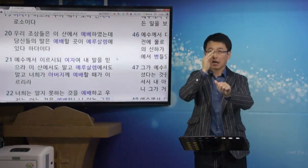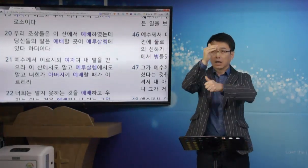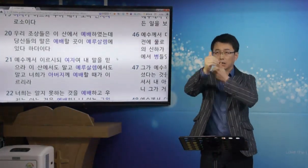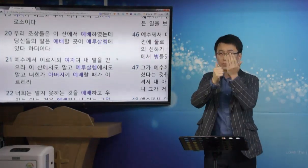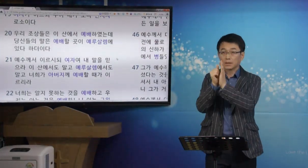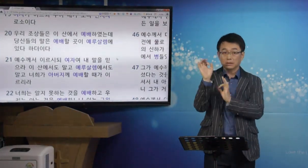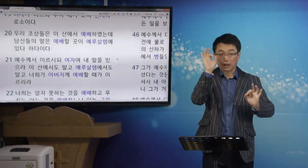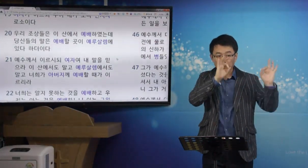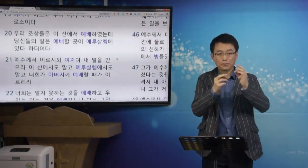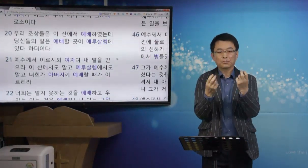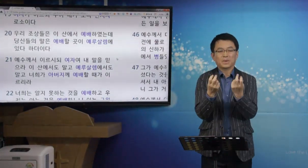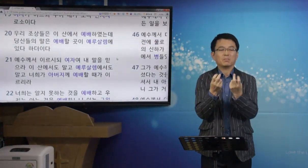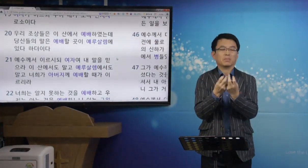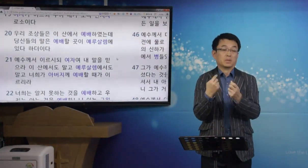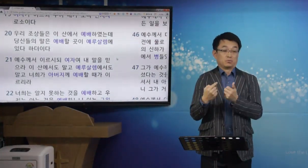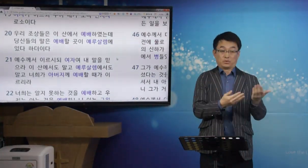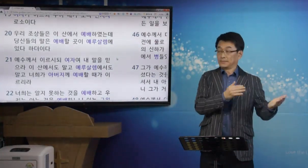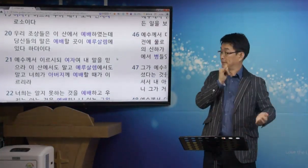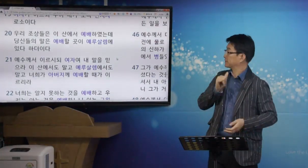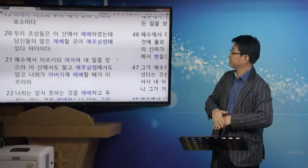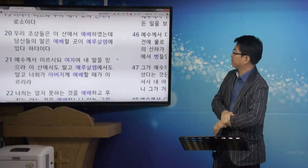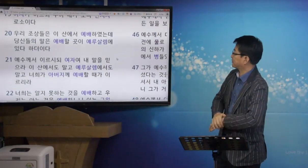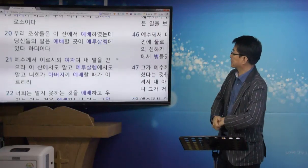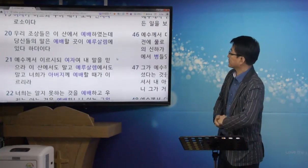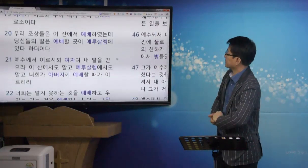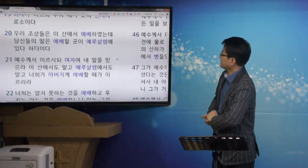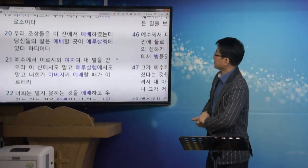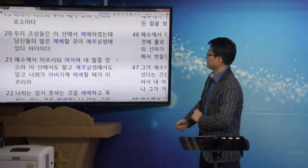모습을 안타까워하셔서 예수님께서 직접 방법을